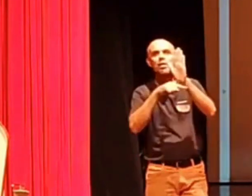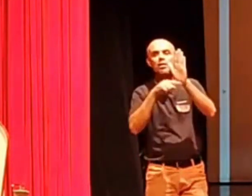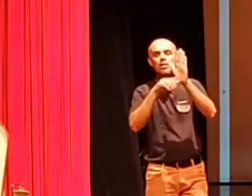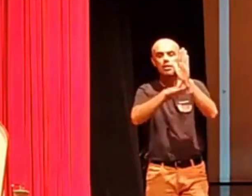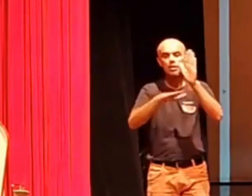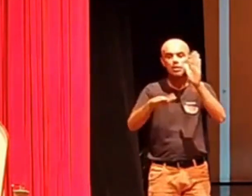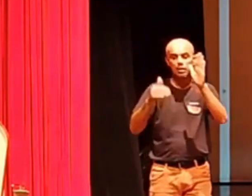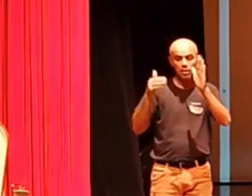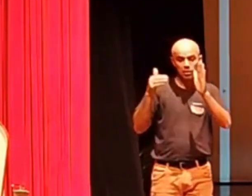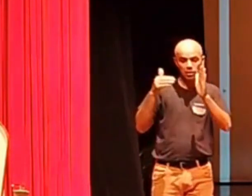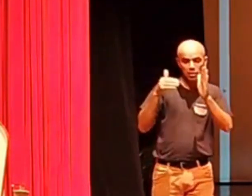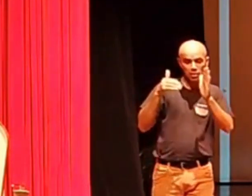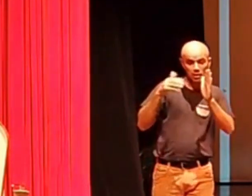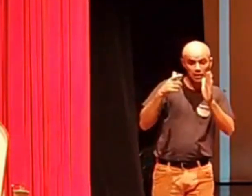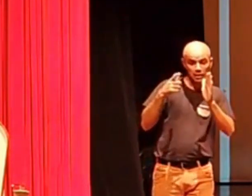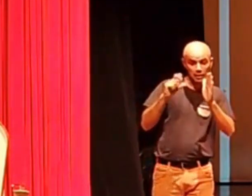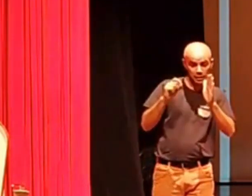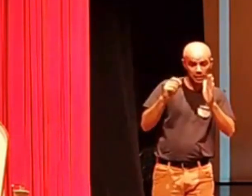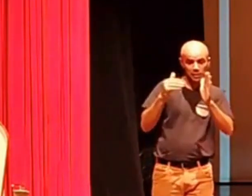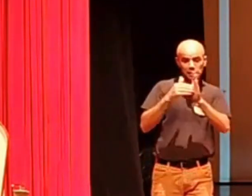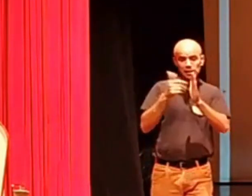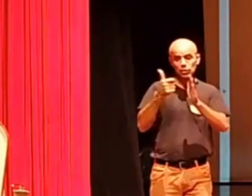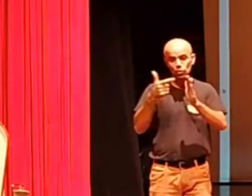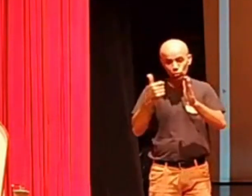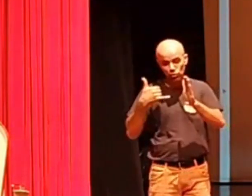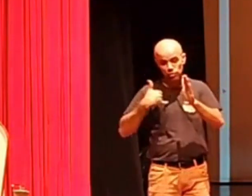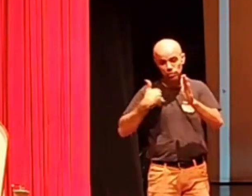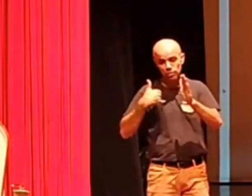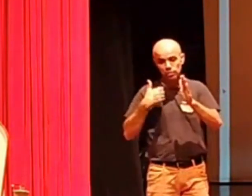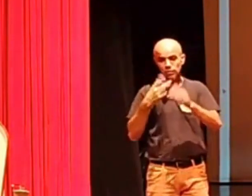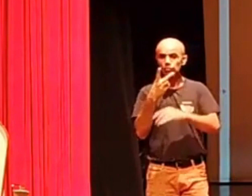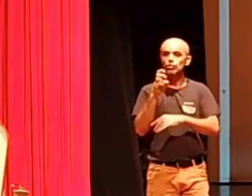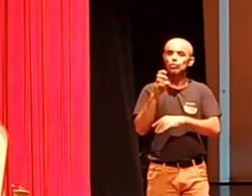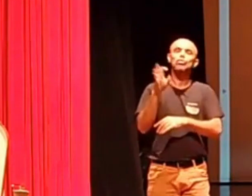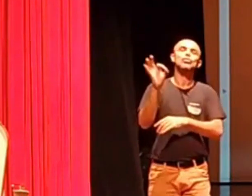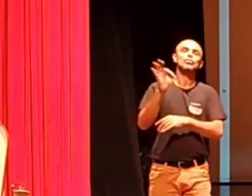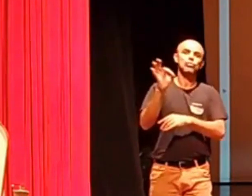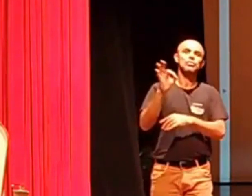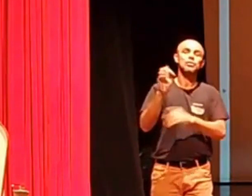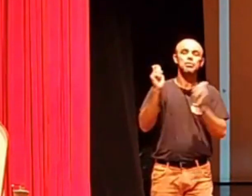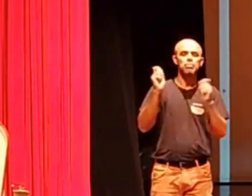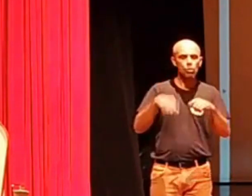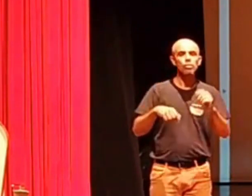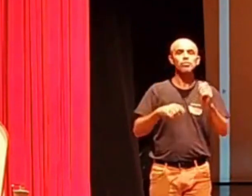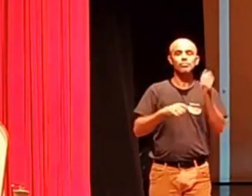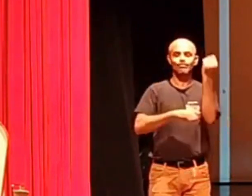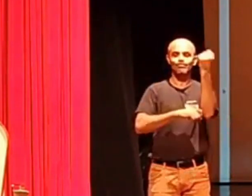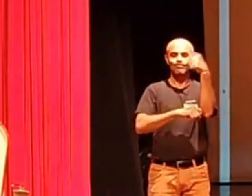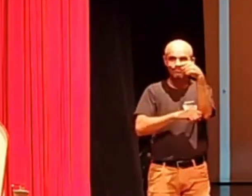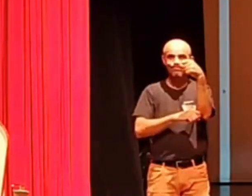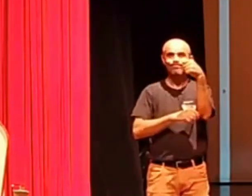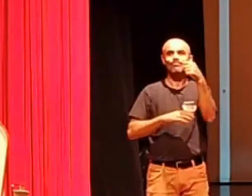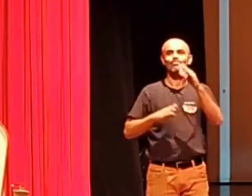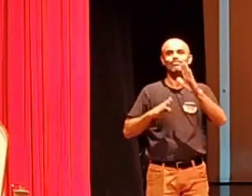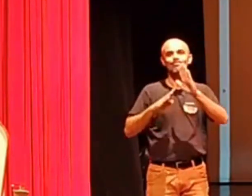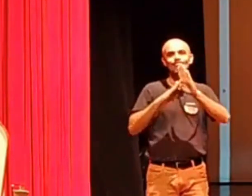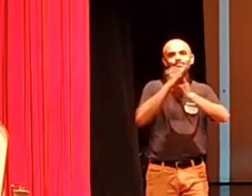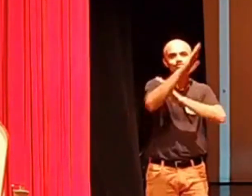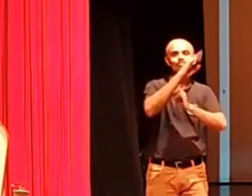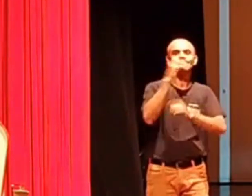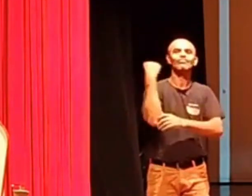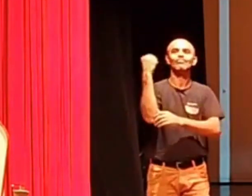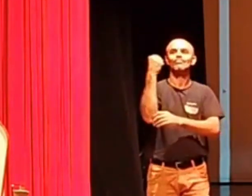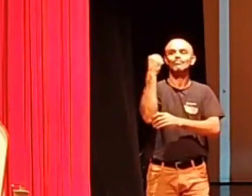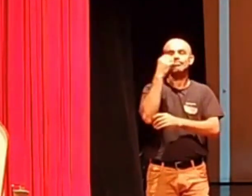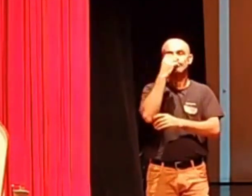tiver de 10 a 12 anos, ela tem 25% de chance de progressão. Bater o martelo. Se